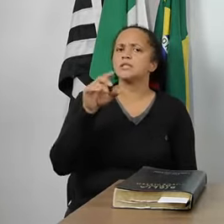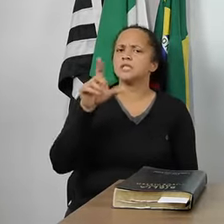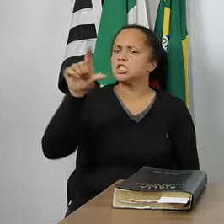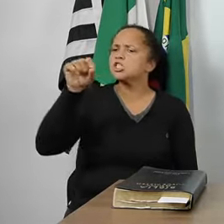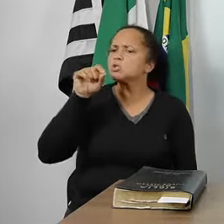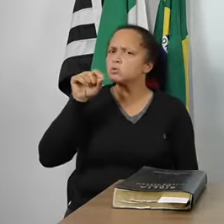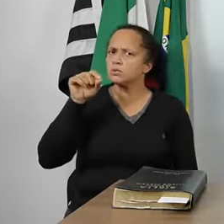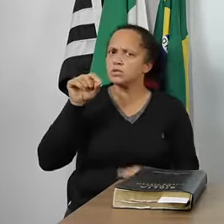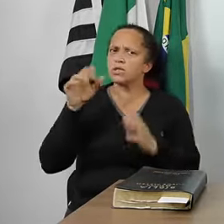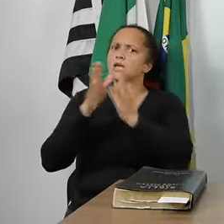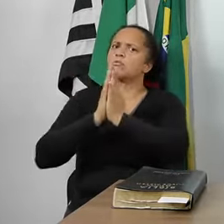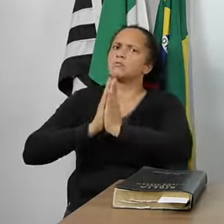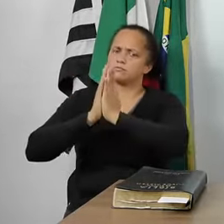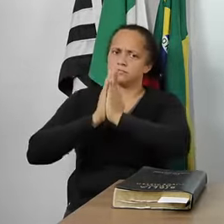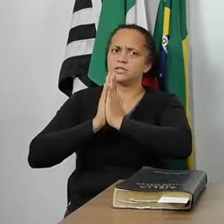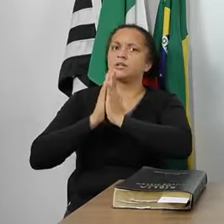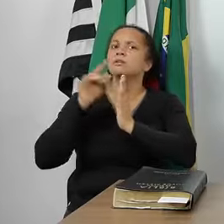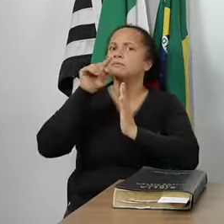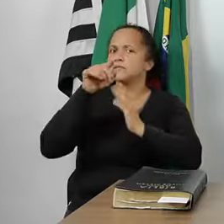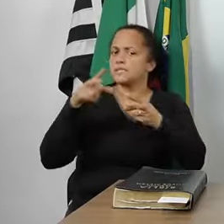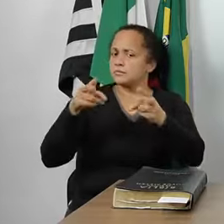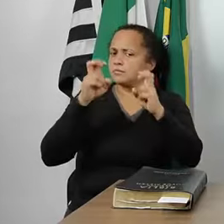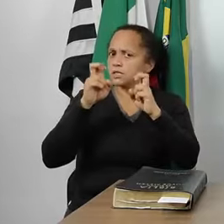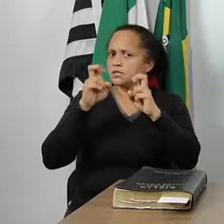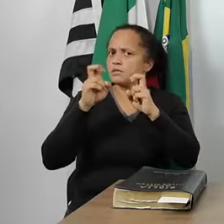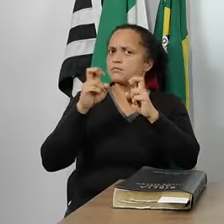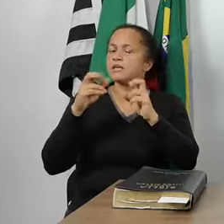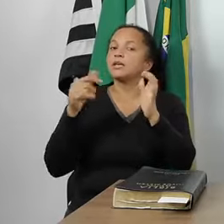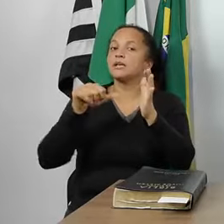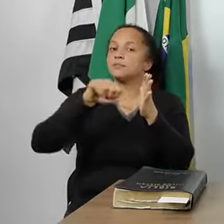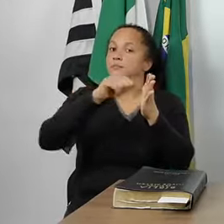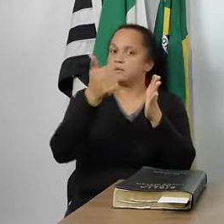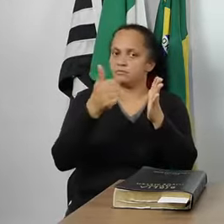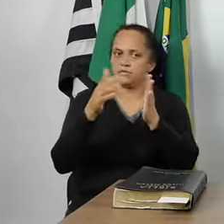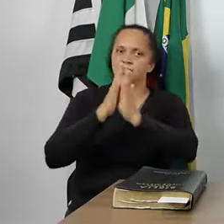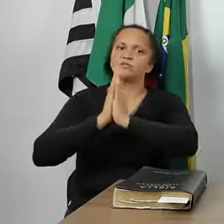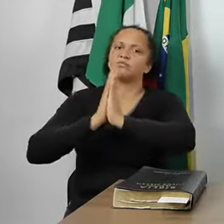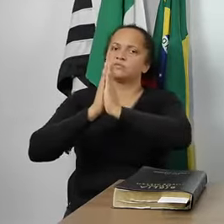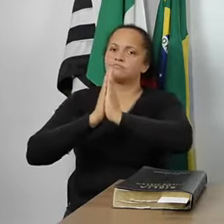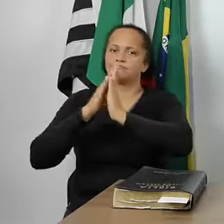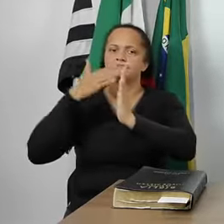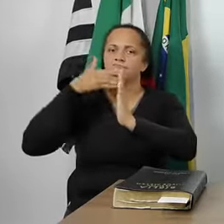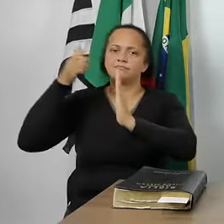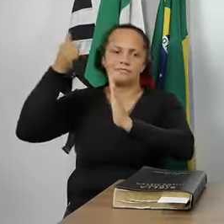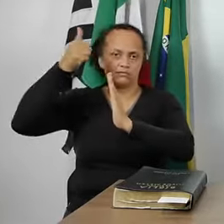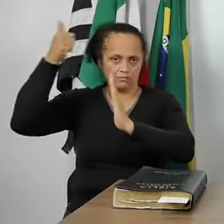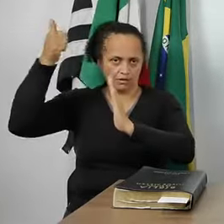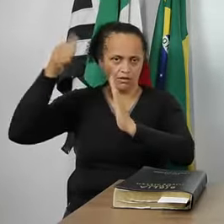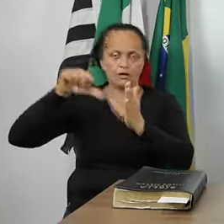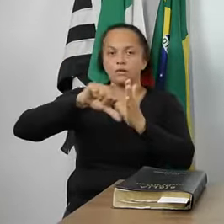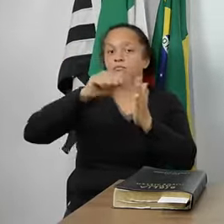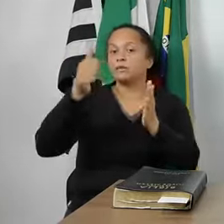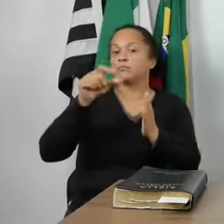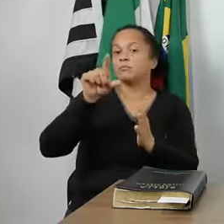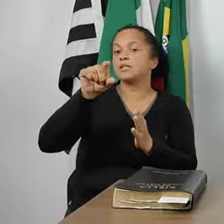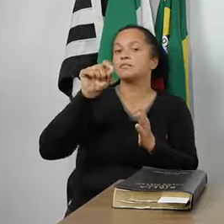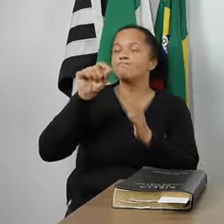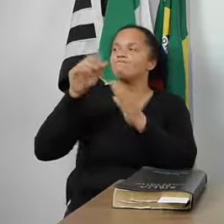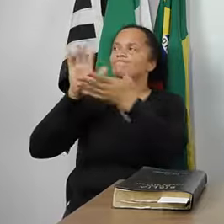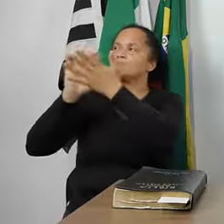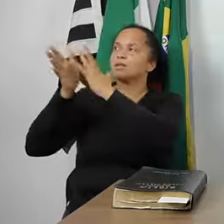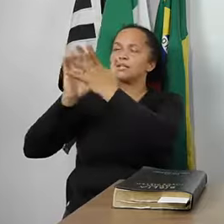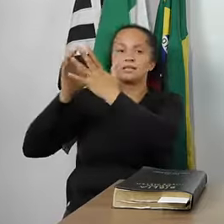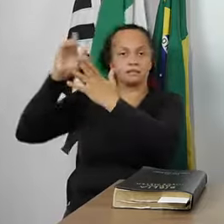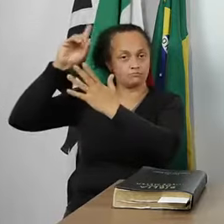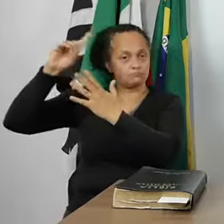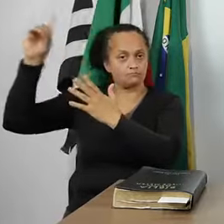importante é a sua escolha de, em primeiro lugar, buscar o reino de Deus. Em primeiro lugar, falar com o Pai. Em primeiro